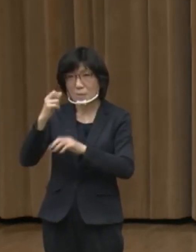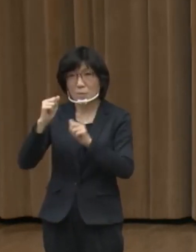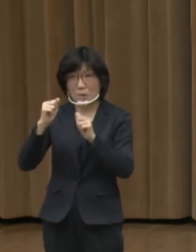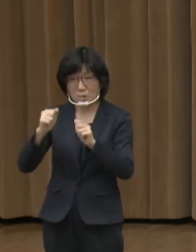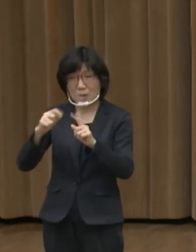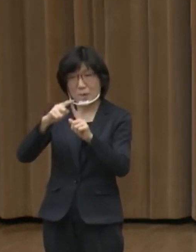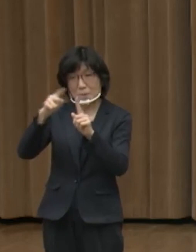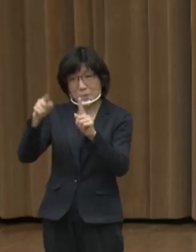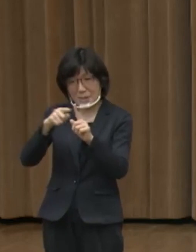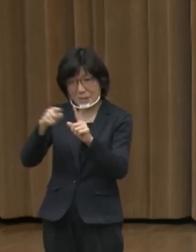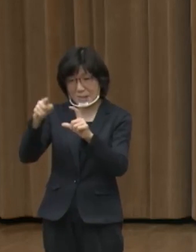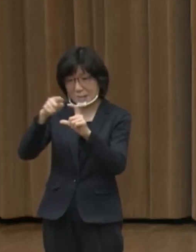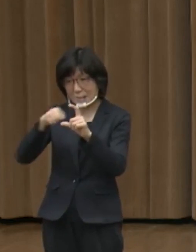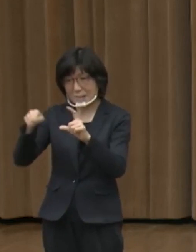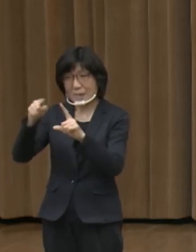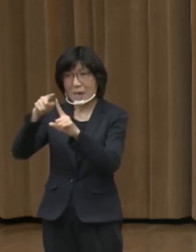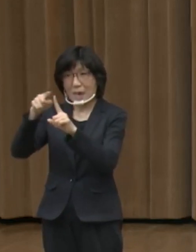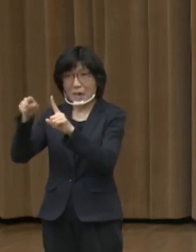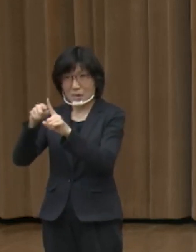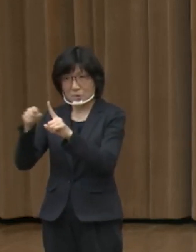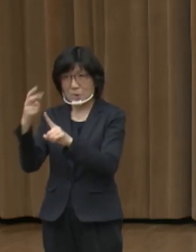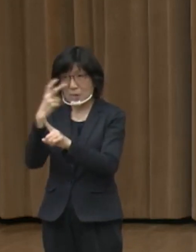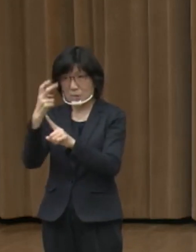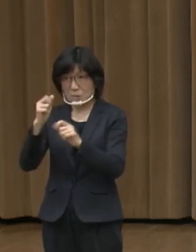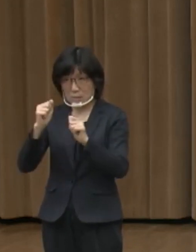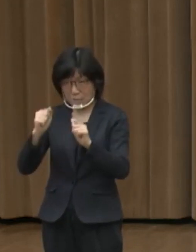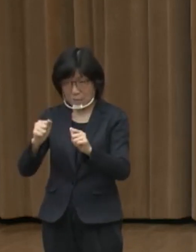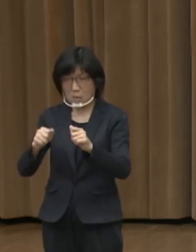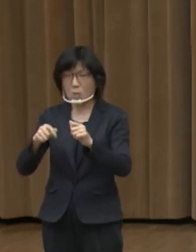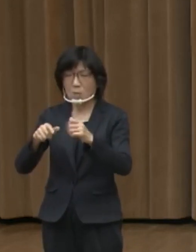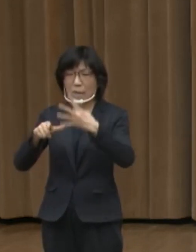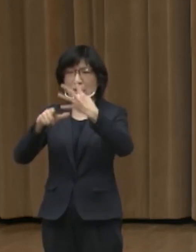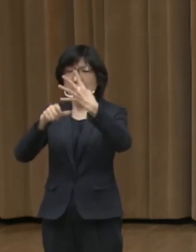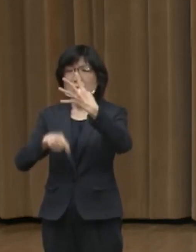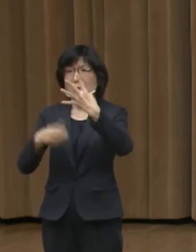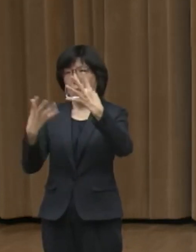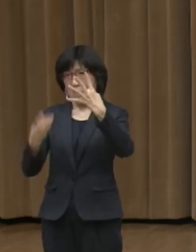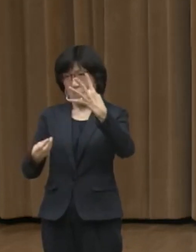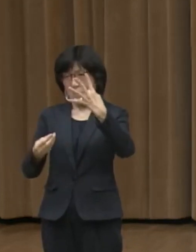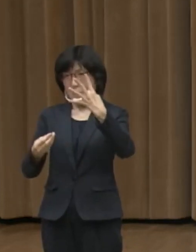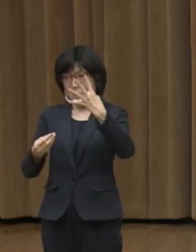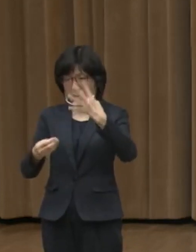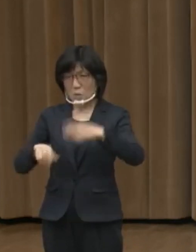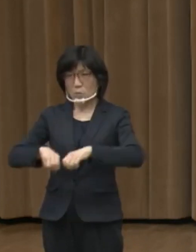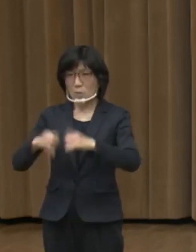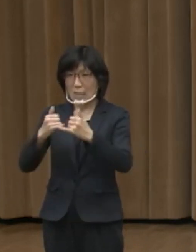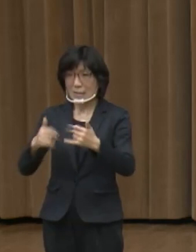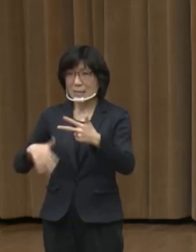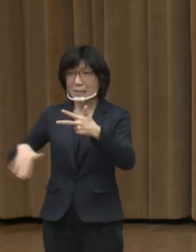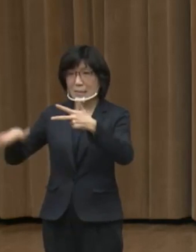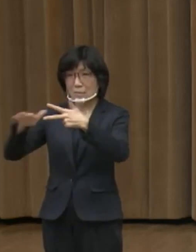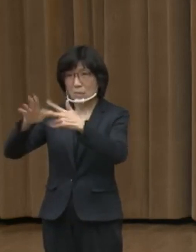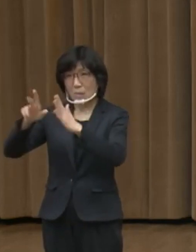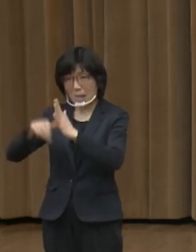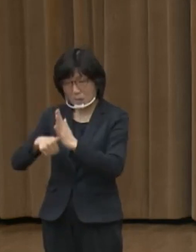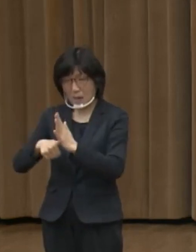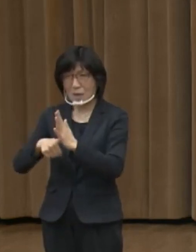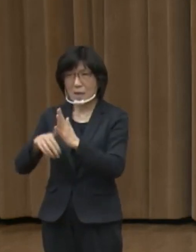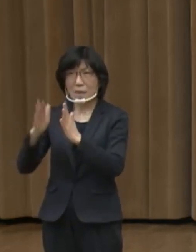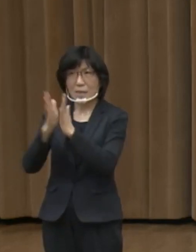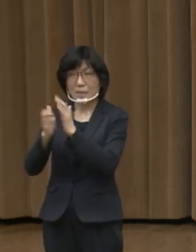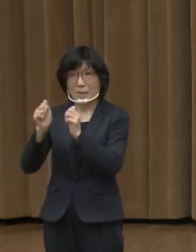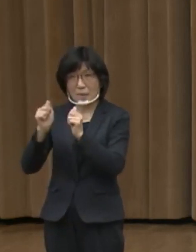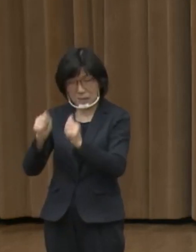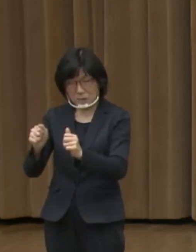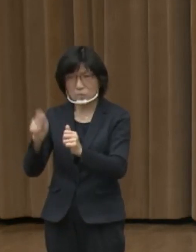な PCR 検査を実施していますが、これは4月で終了となります。障害者施設について県が実施し